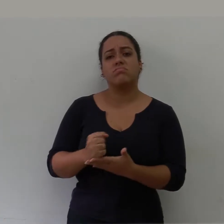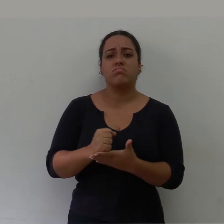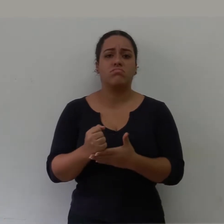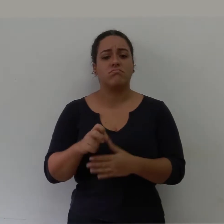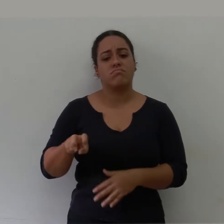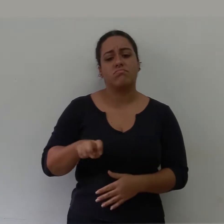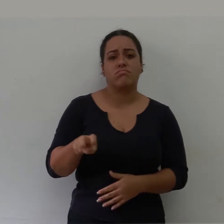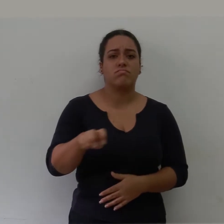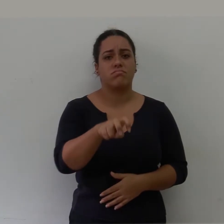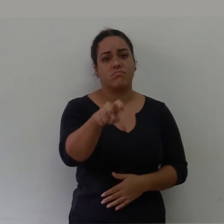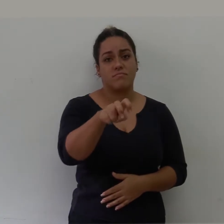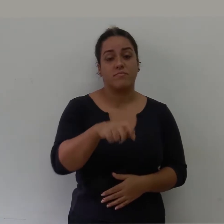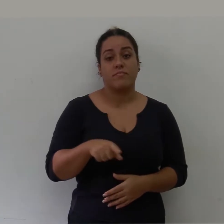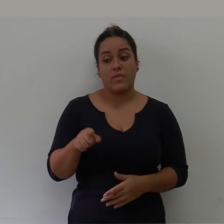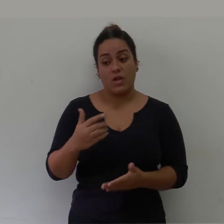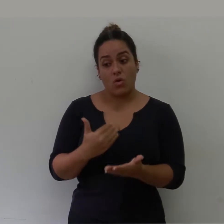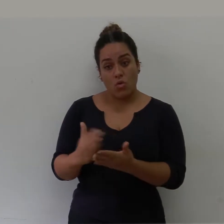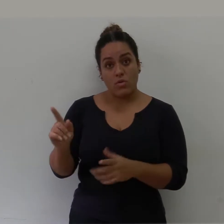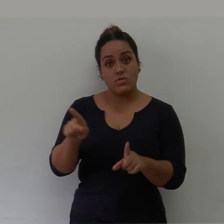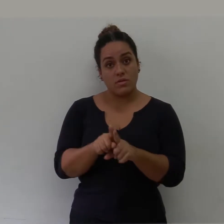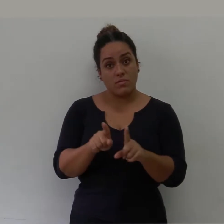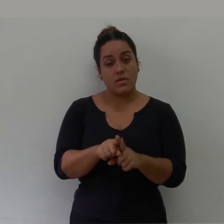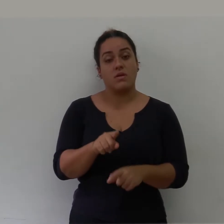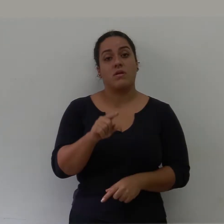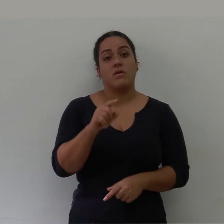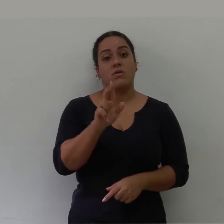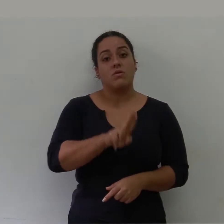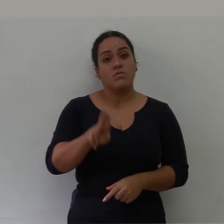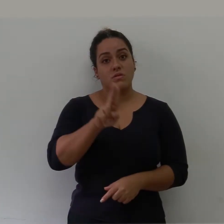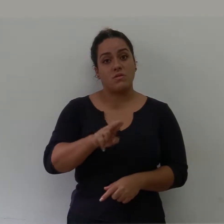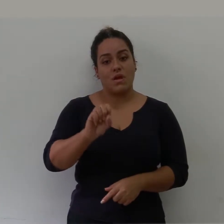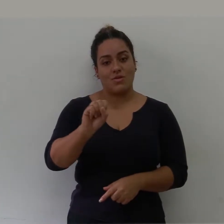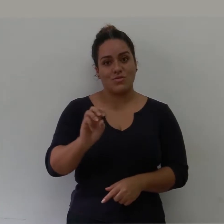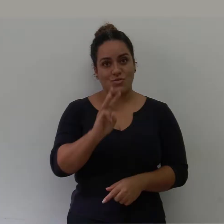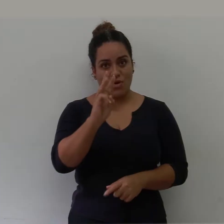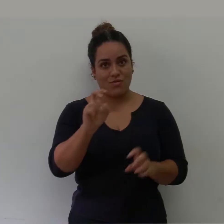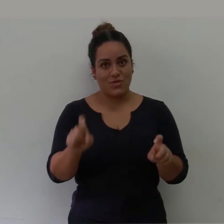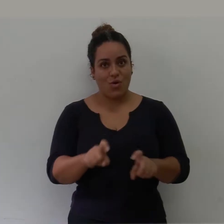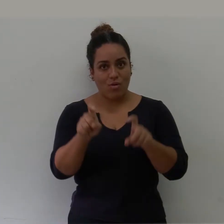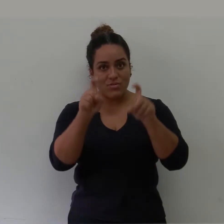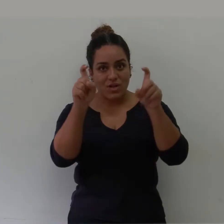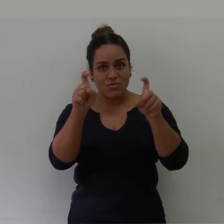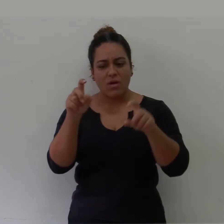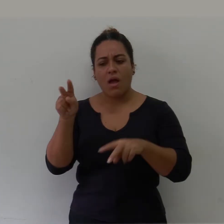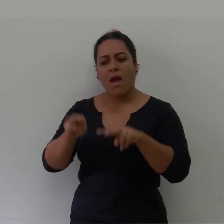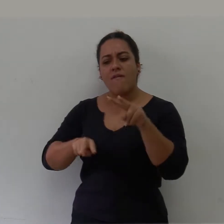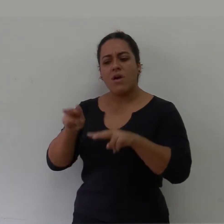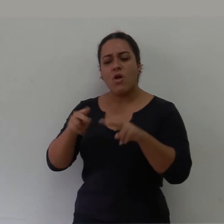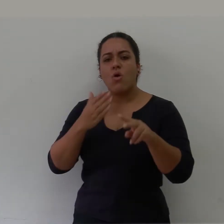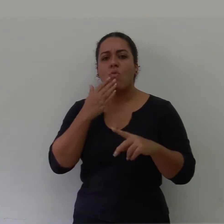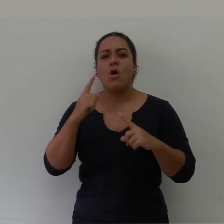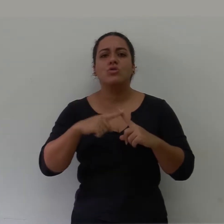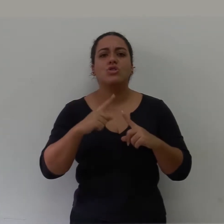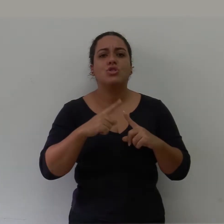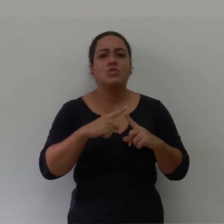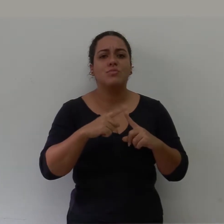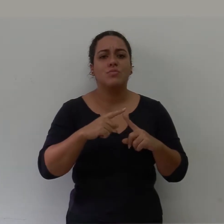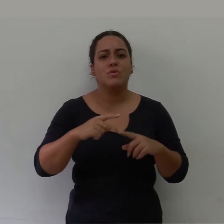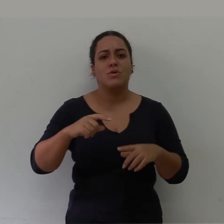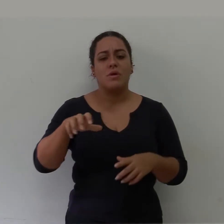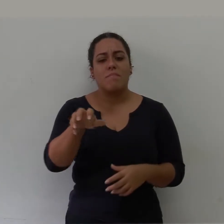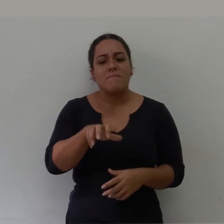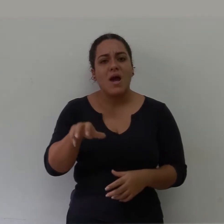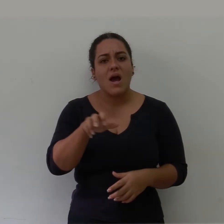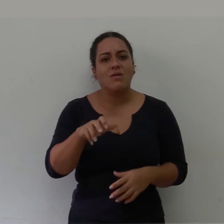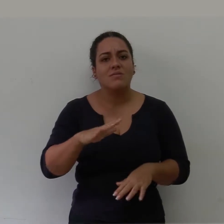2010, mais ou menos, ele começou a usar o software no computador. Se avaliou ele para ver qual o tipo de mouse mais adequado para que